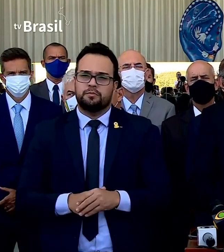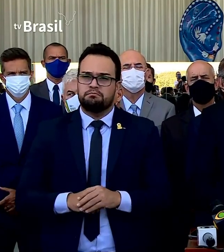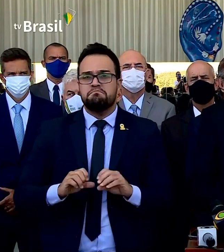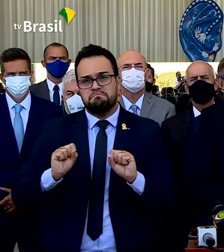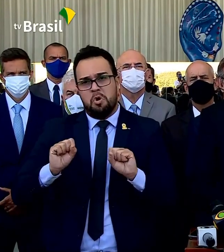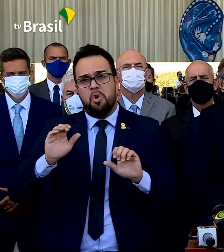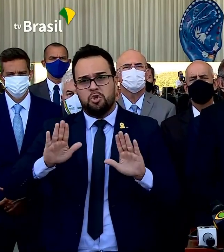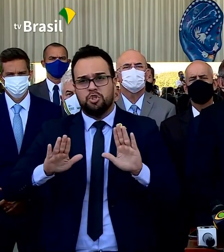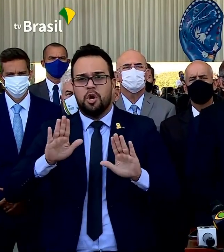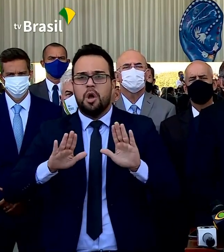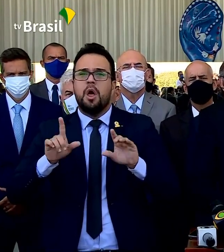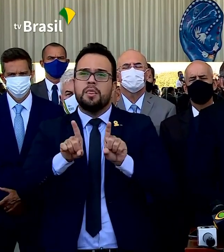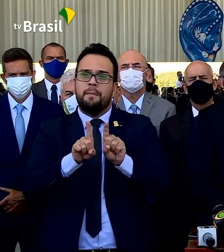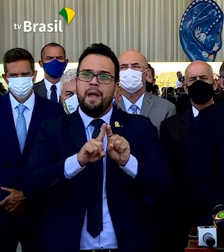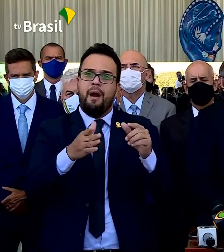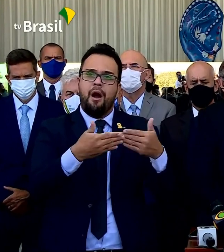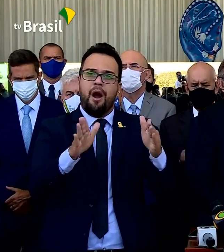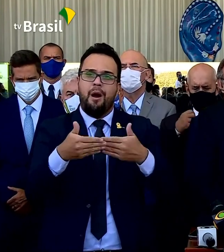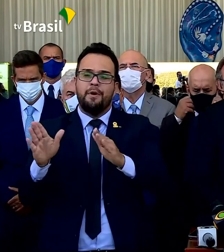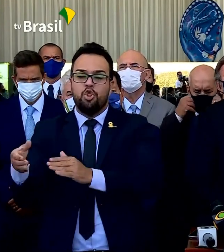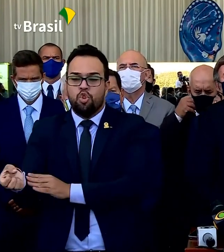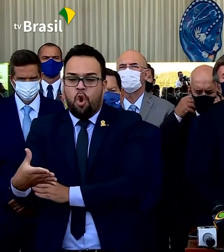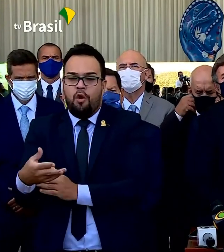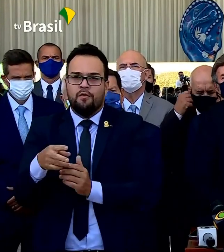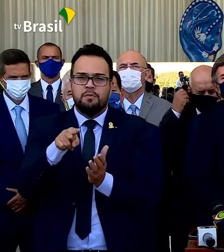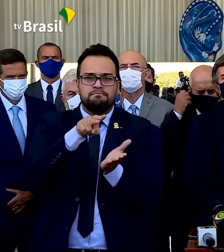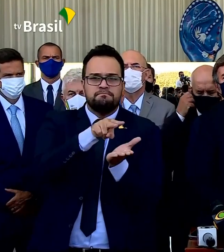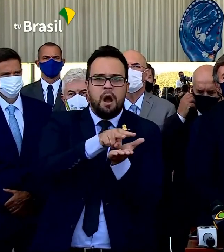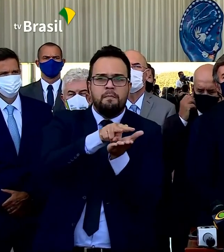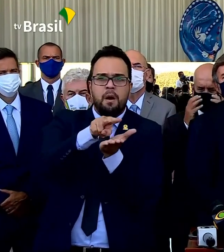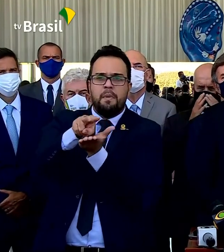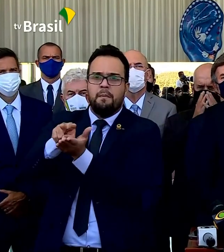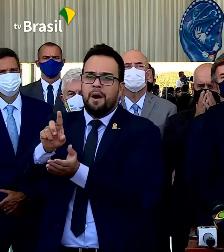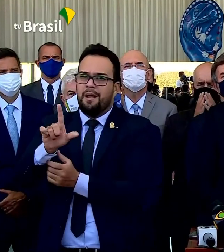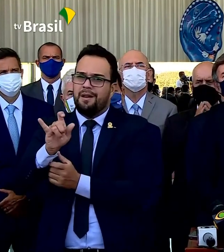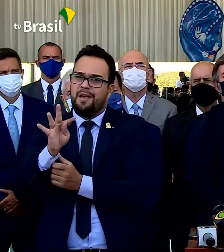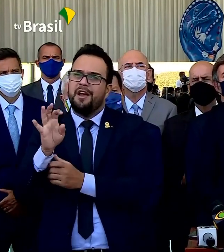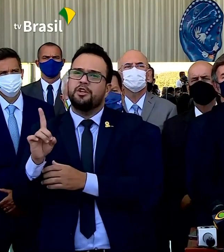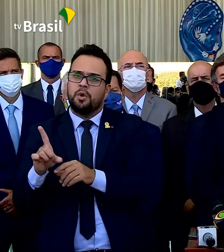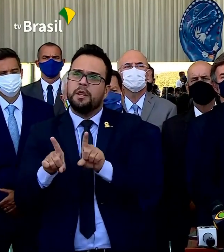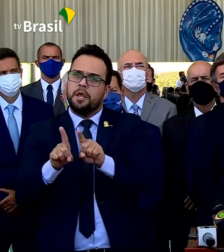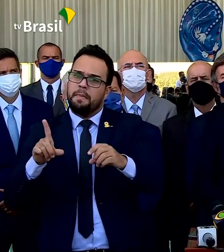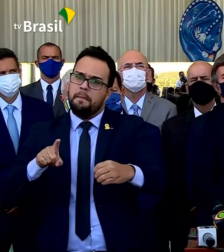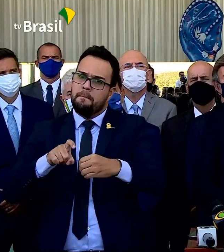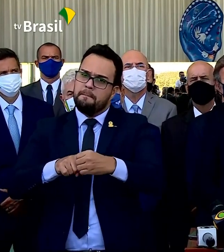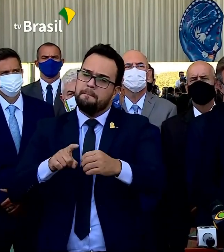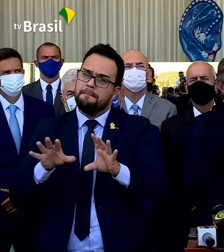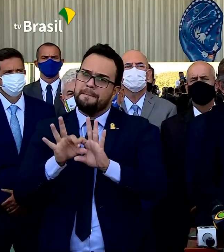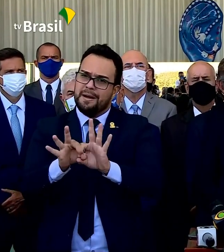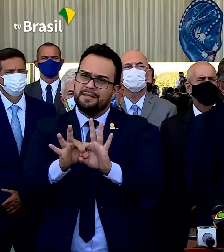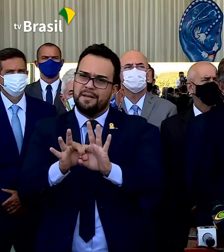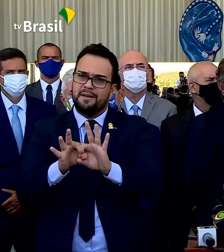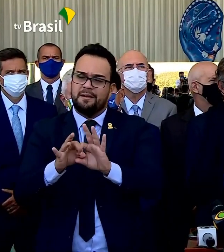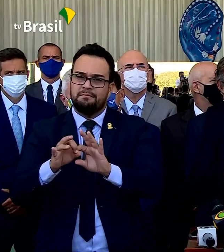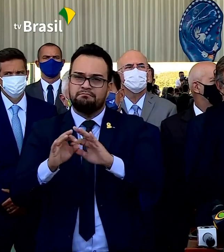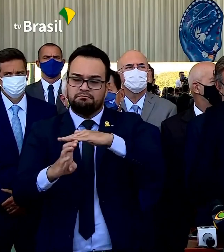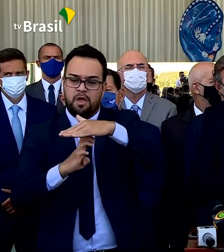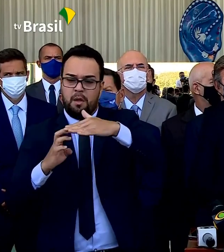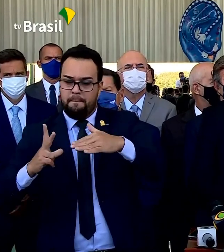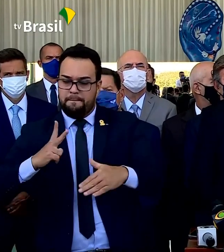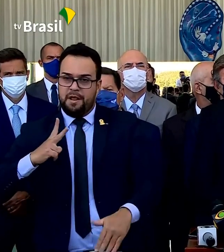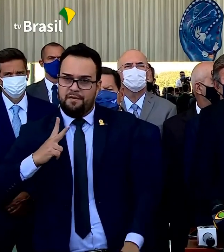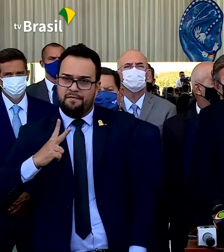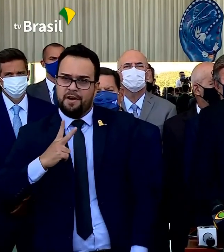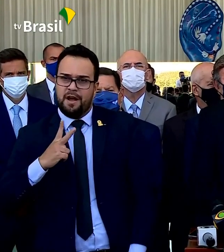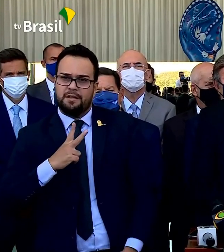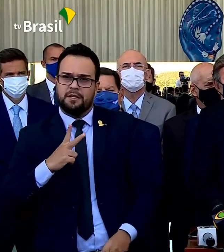oferta de novos leitos numa parceria com a iniciativa privada, que não se nega também a participar dessa luta, num só